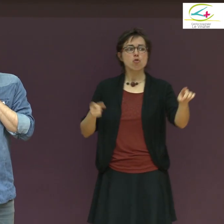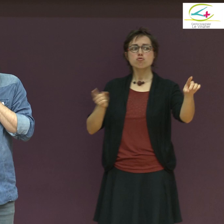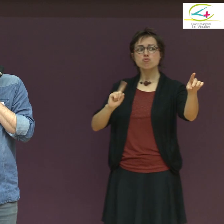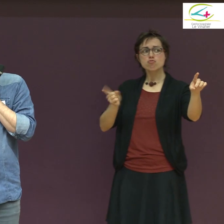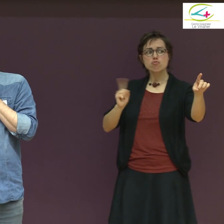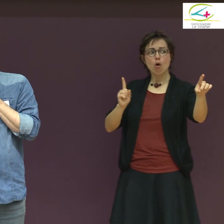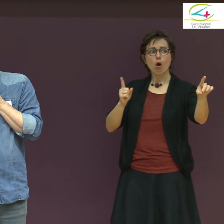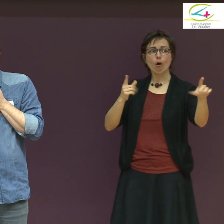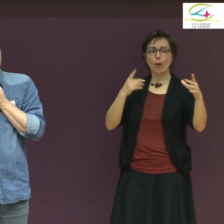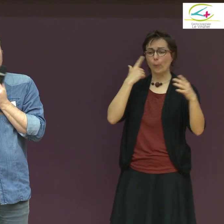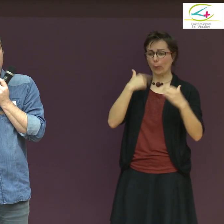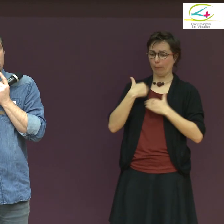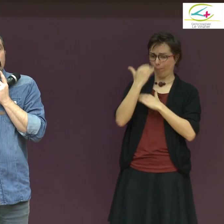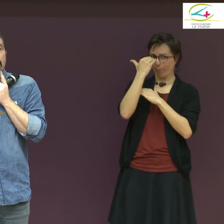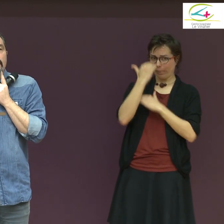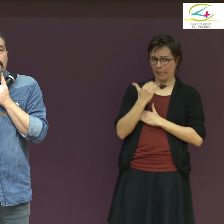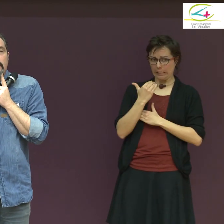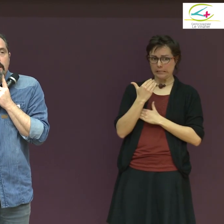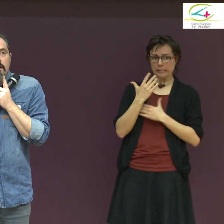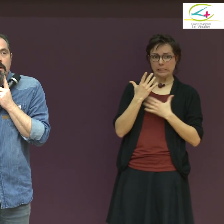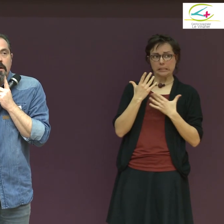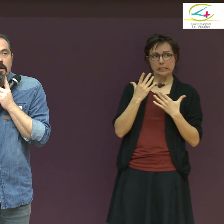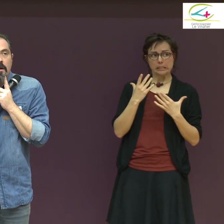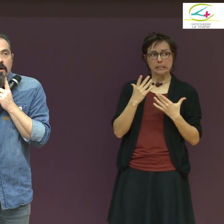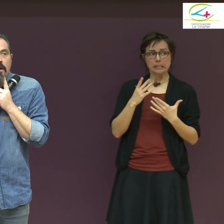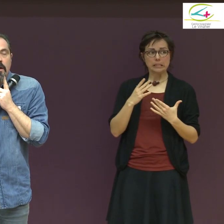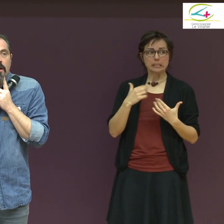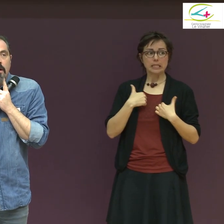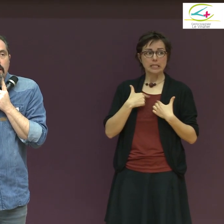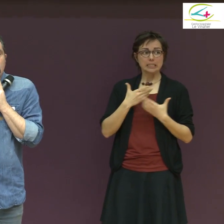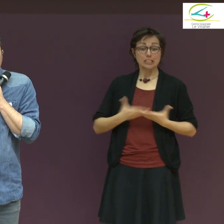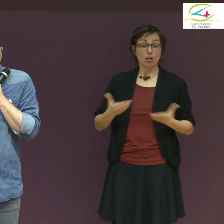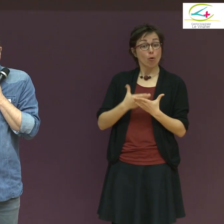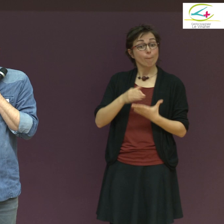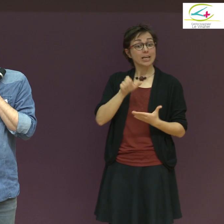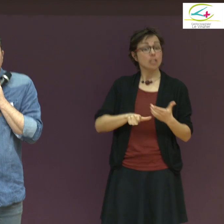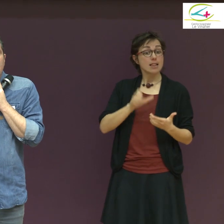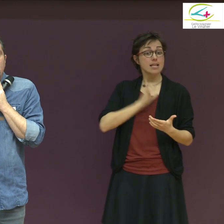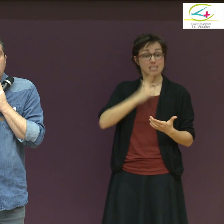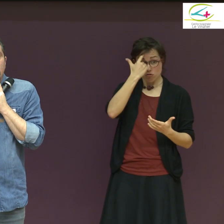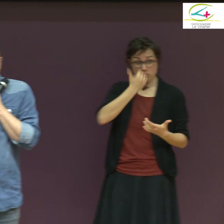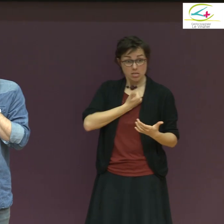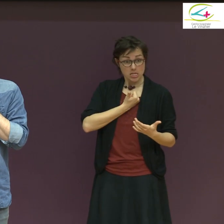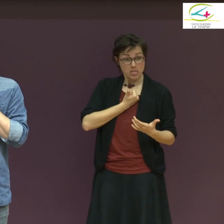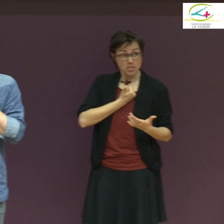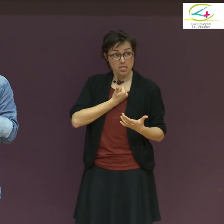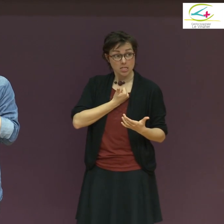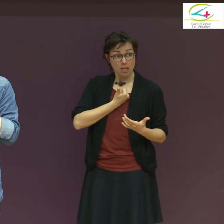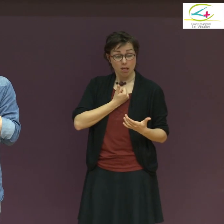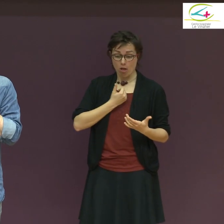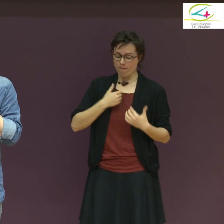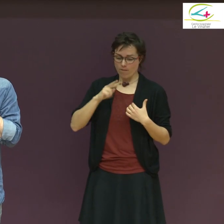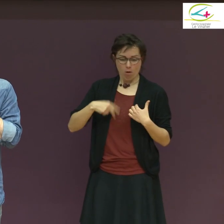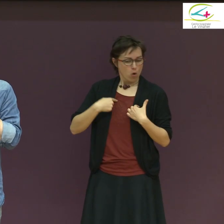protéger, parce que c'est tellement... Enfin, les personnes qui sont face à des grands types de soucis, c'est tellement grave pour eux